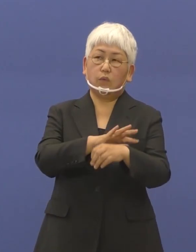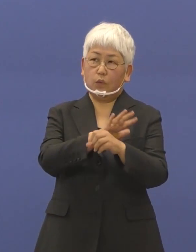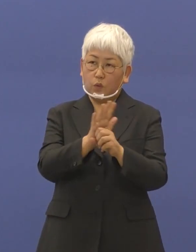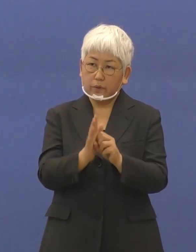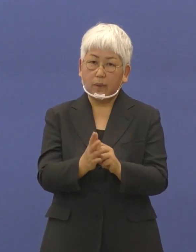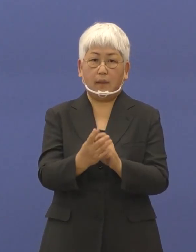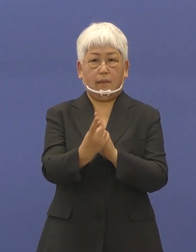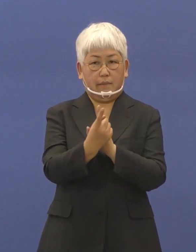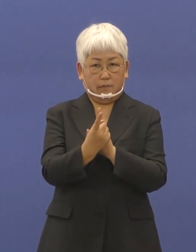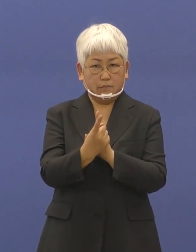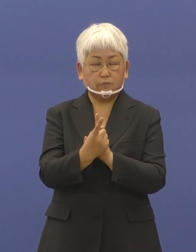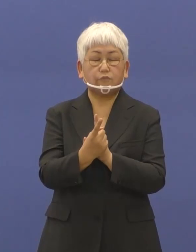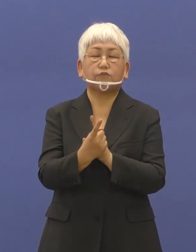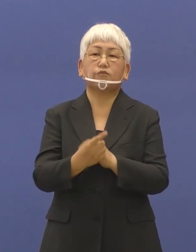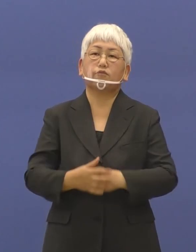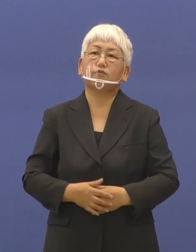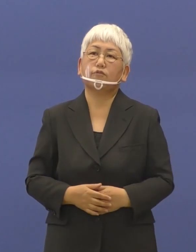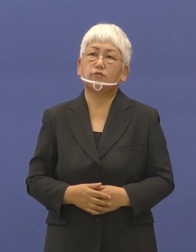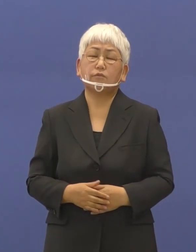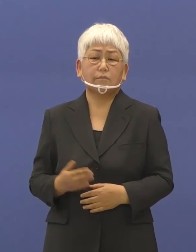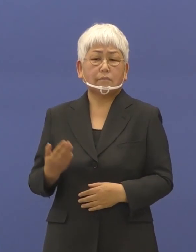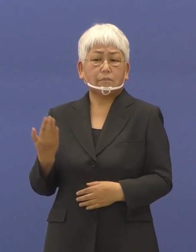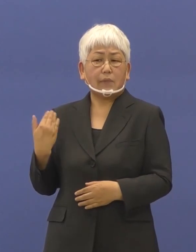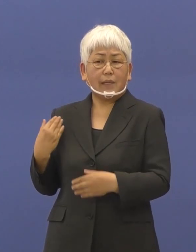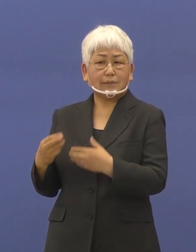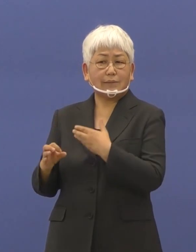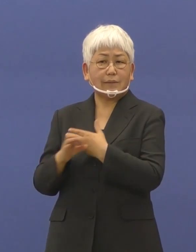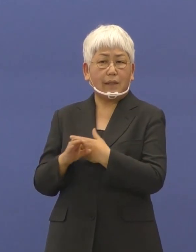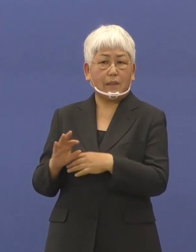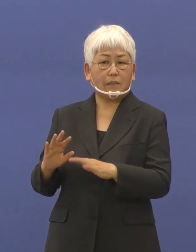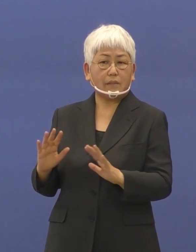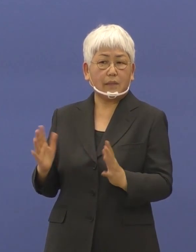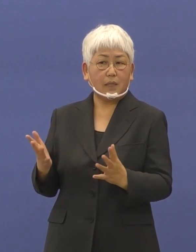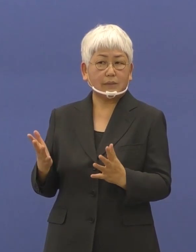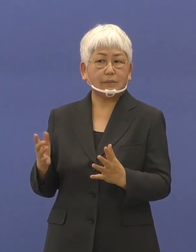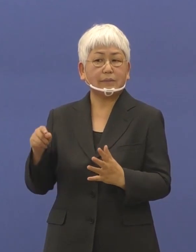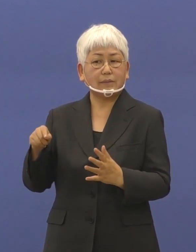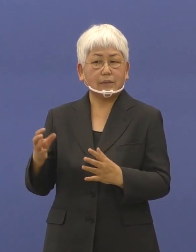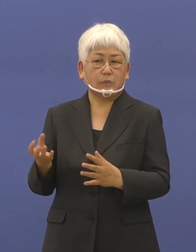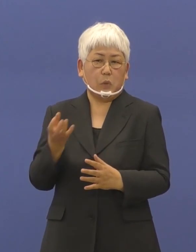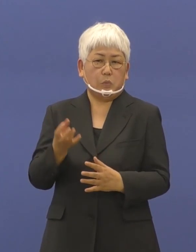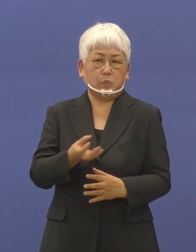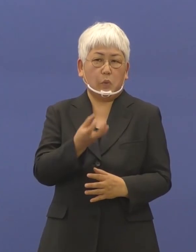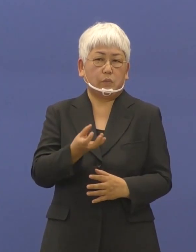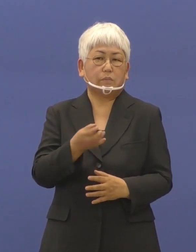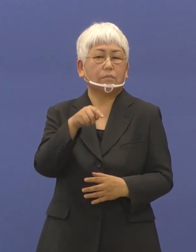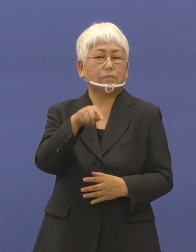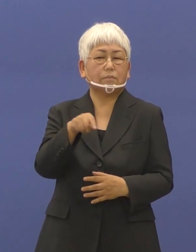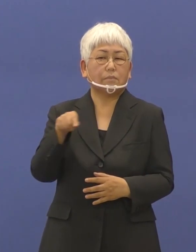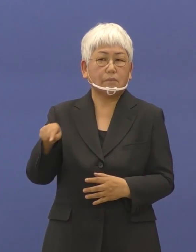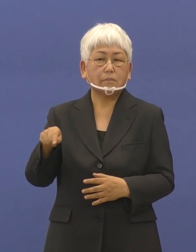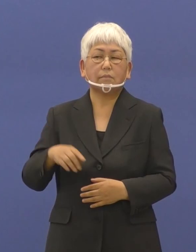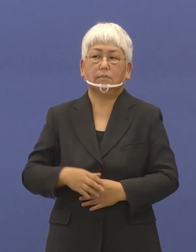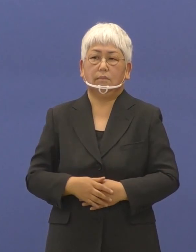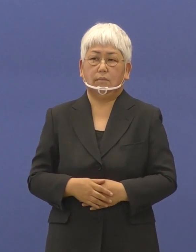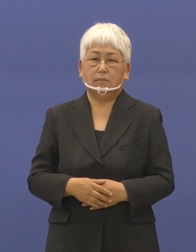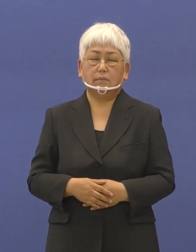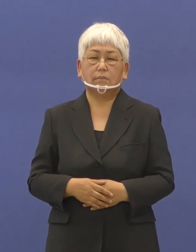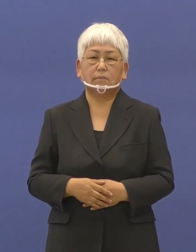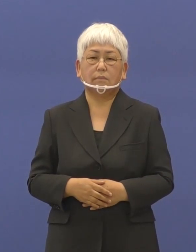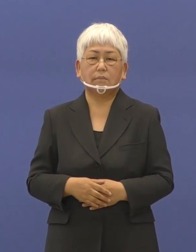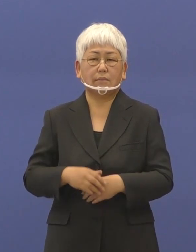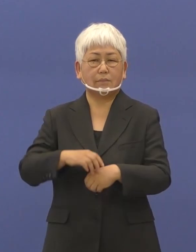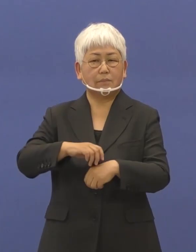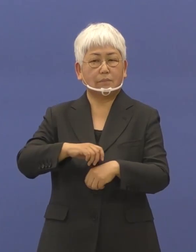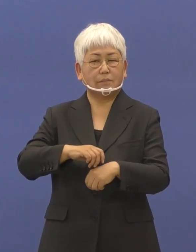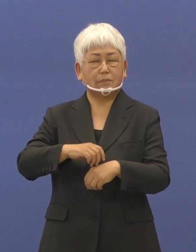も前例がないような中で、非常に厳しい、危機管